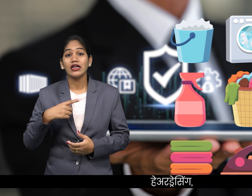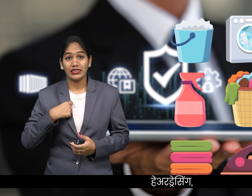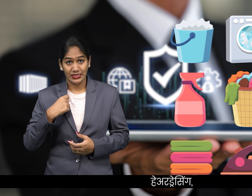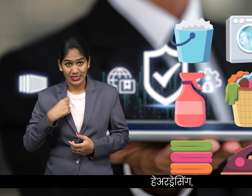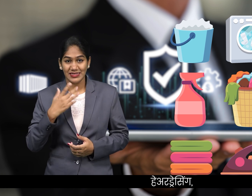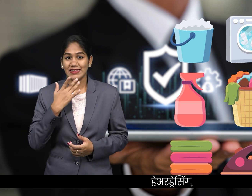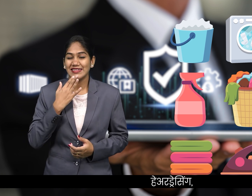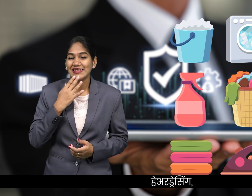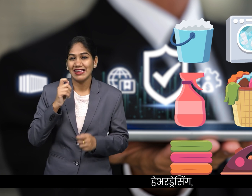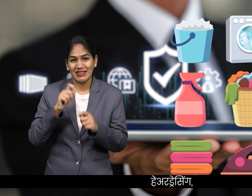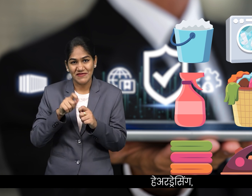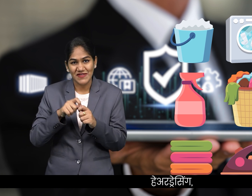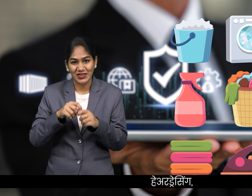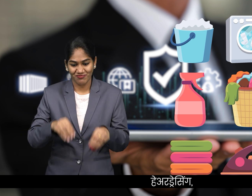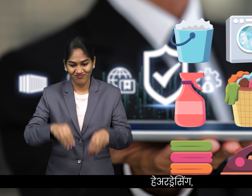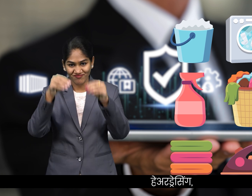हेअर ड्रेसिंग,